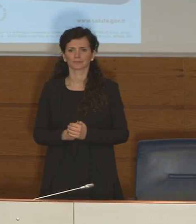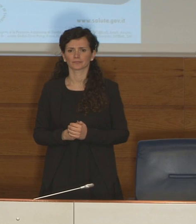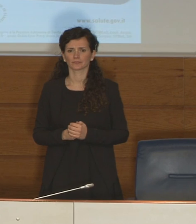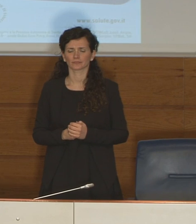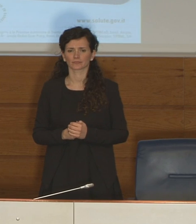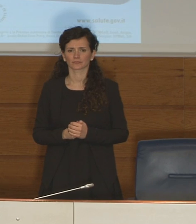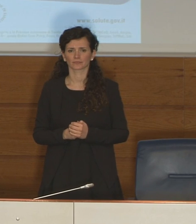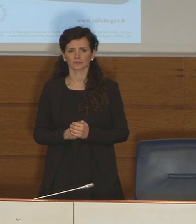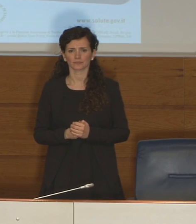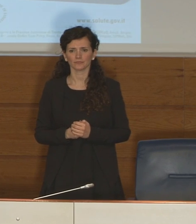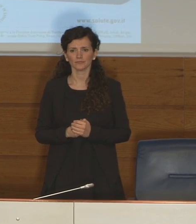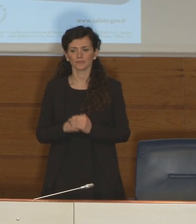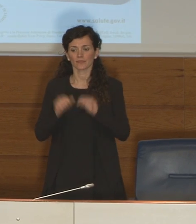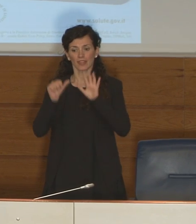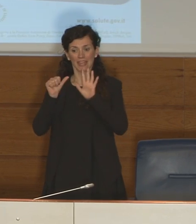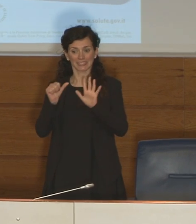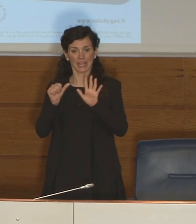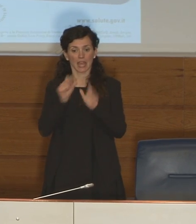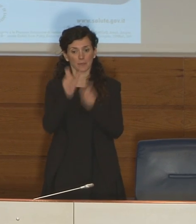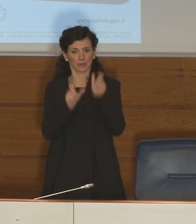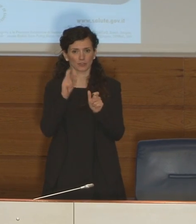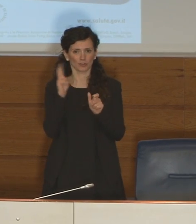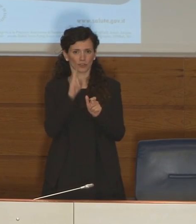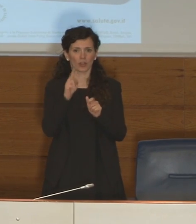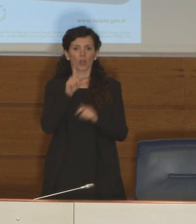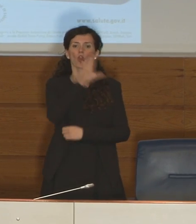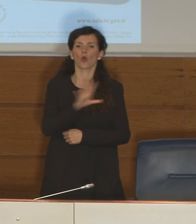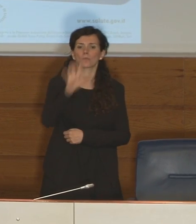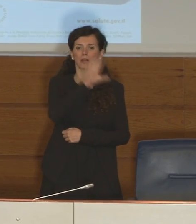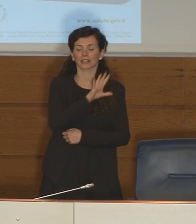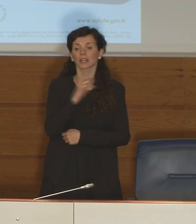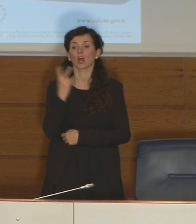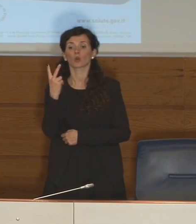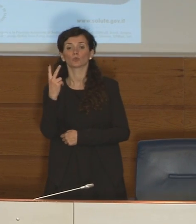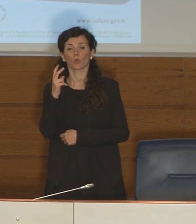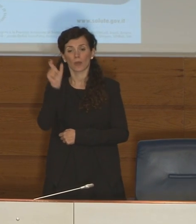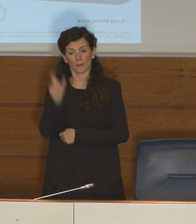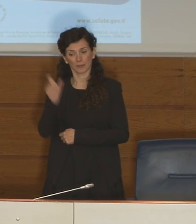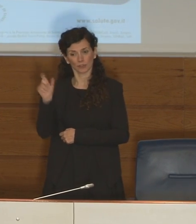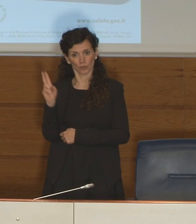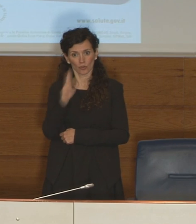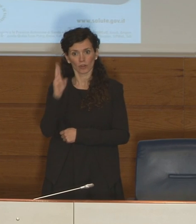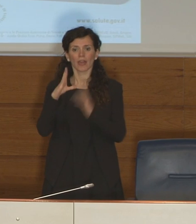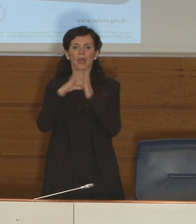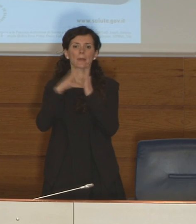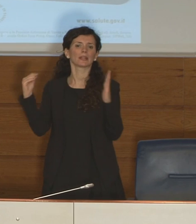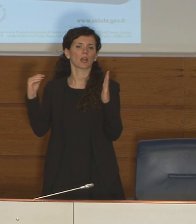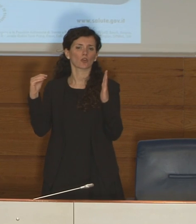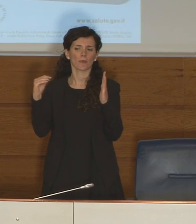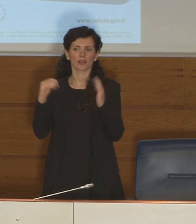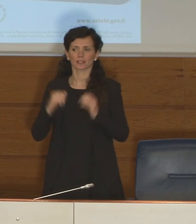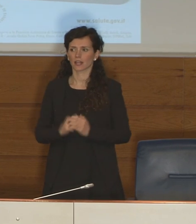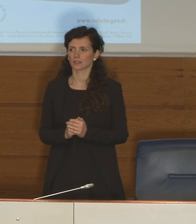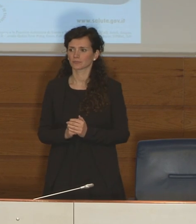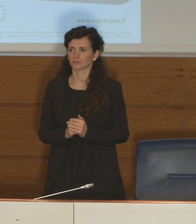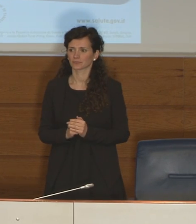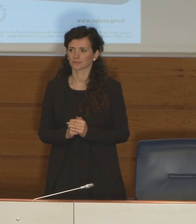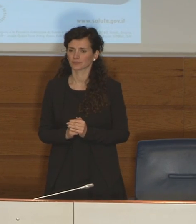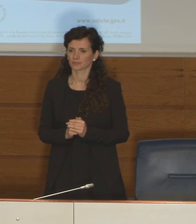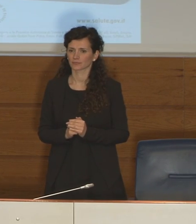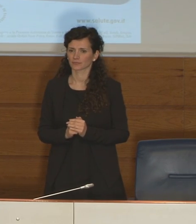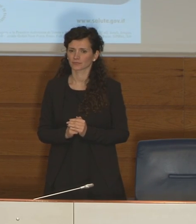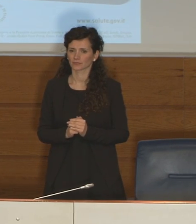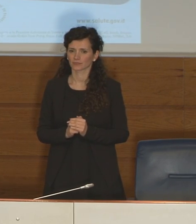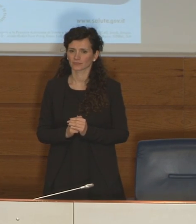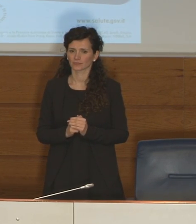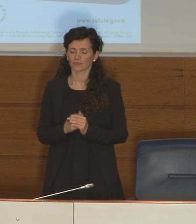6 in lombardia e due in emilia romagna per quanto riguarda poi un dato